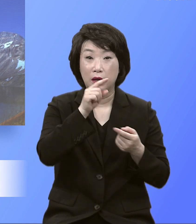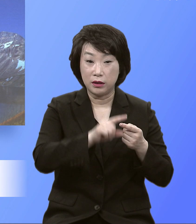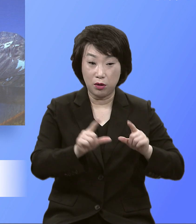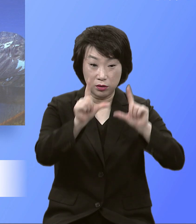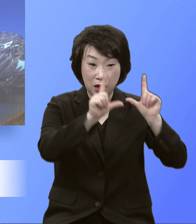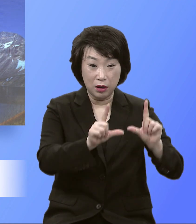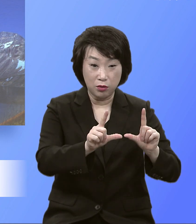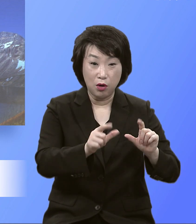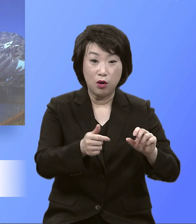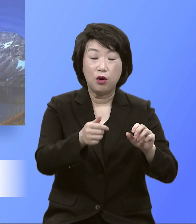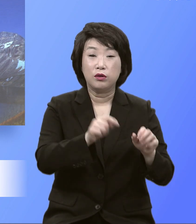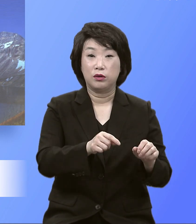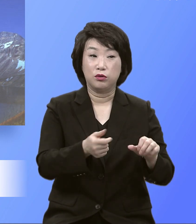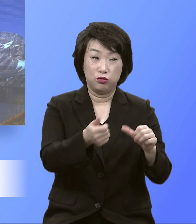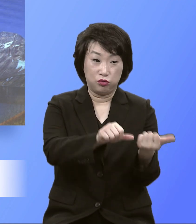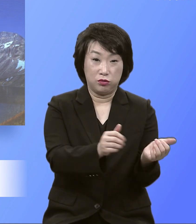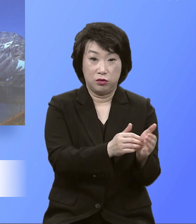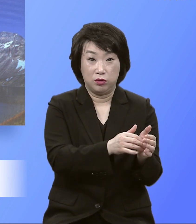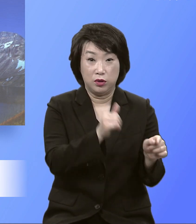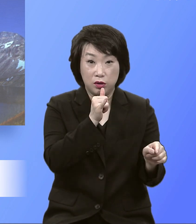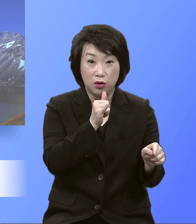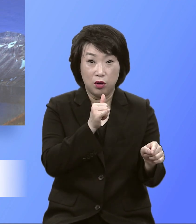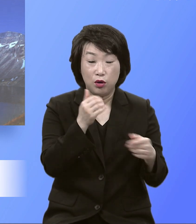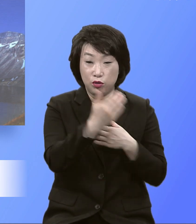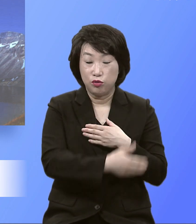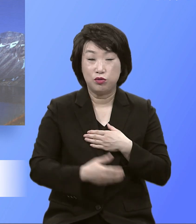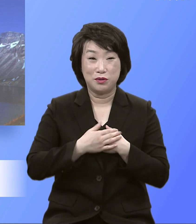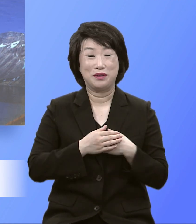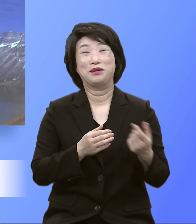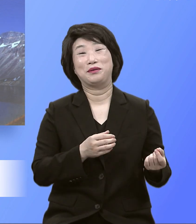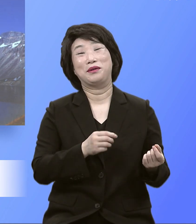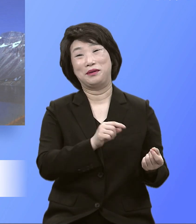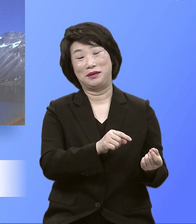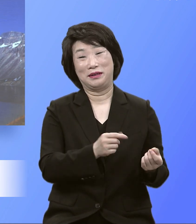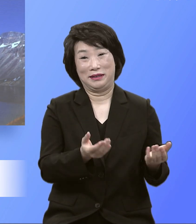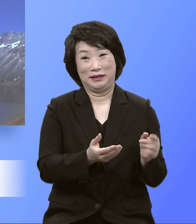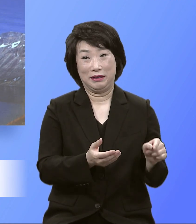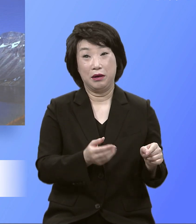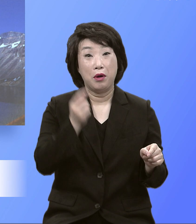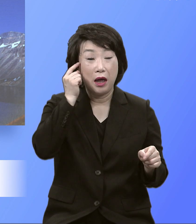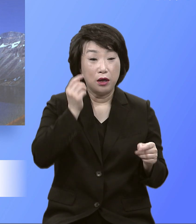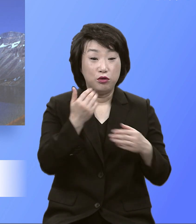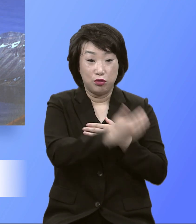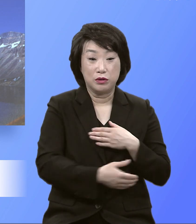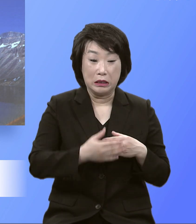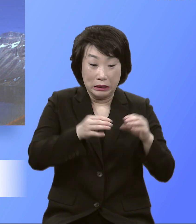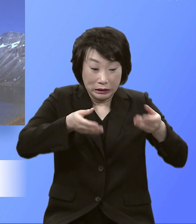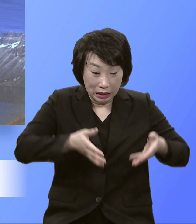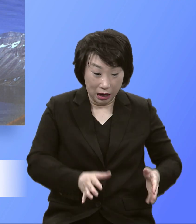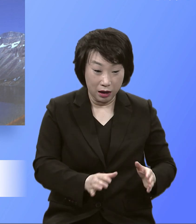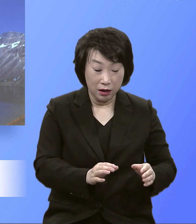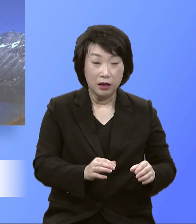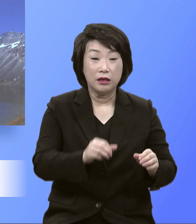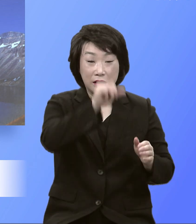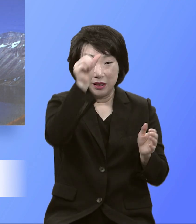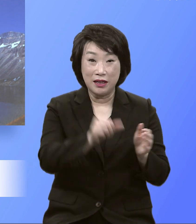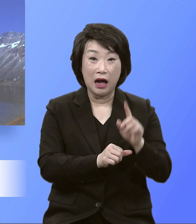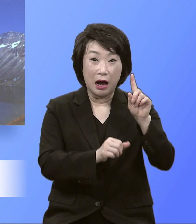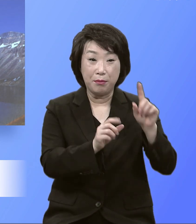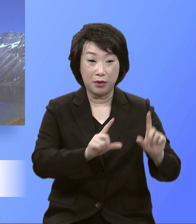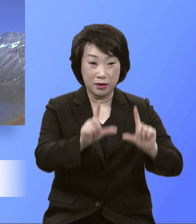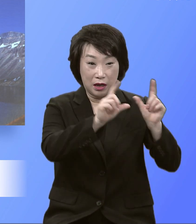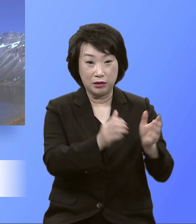대로 살다 가려고 그래요. 육신이 그렇겠지요. 왜? 이 땅에 태어나서 한 번밖에 못 사는